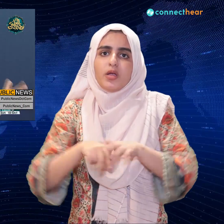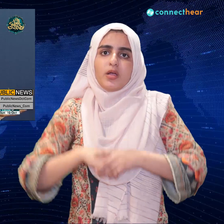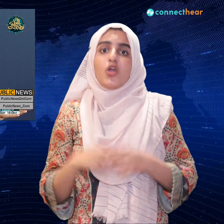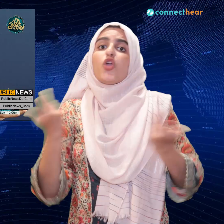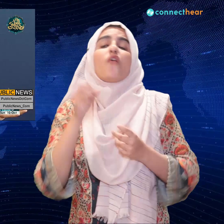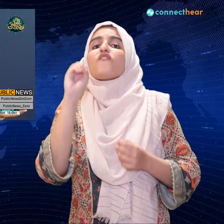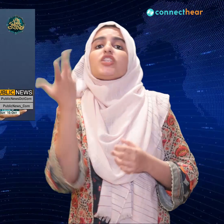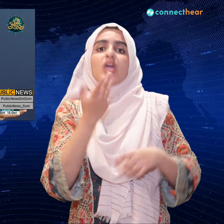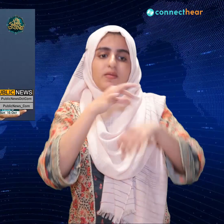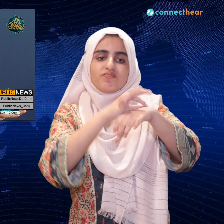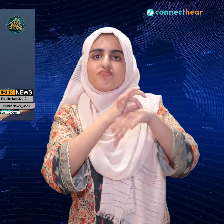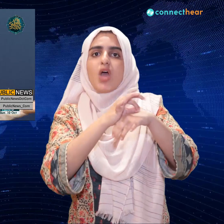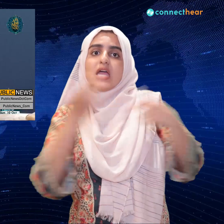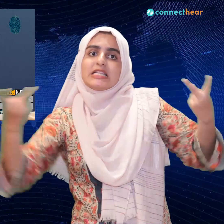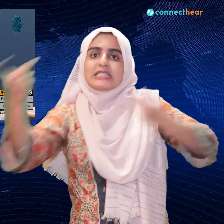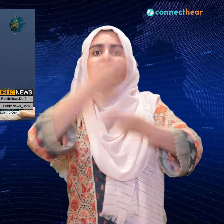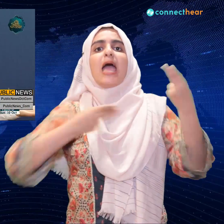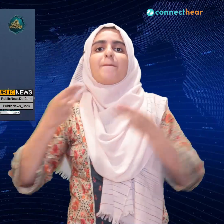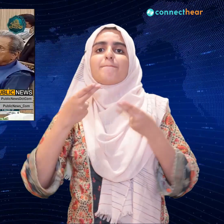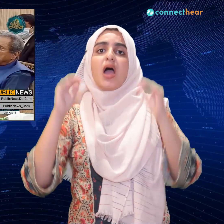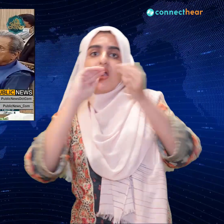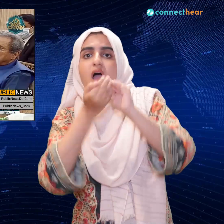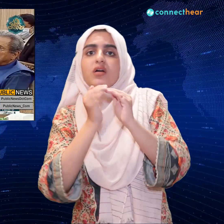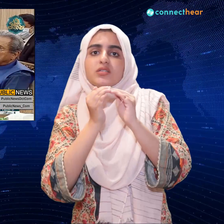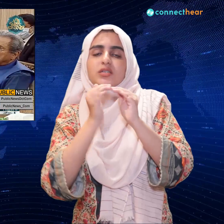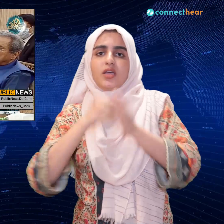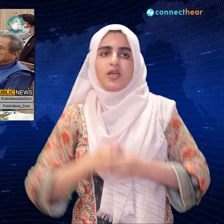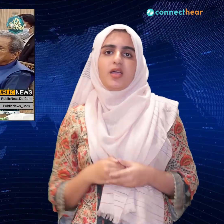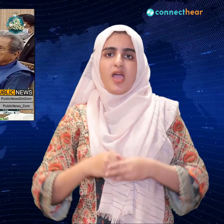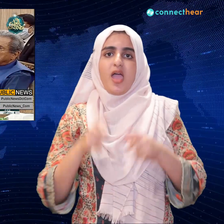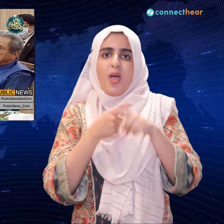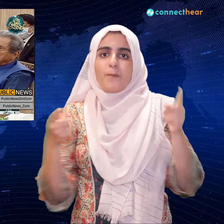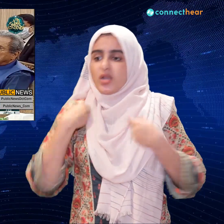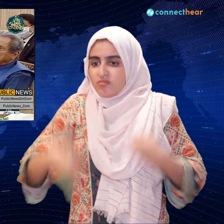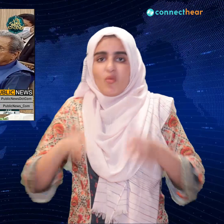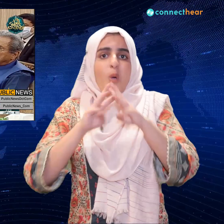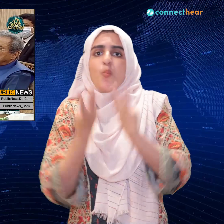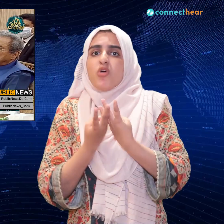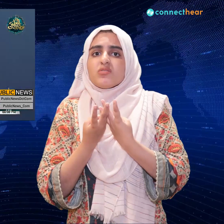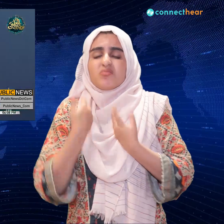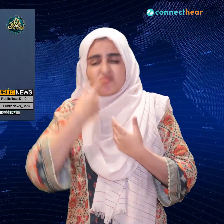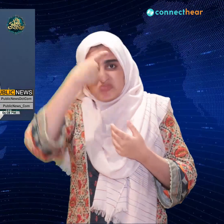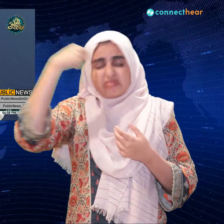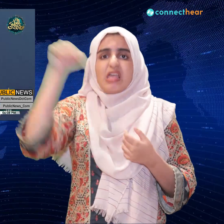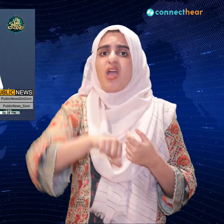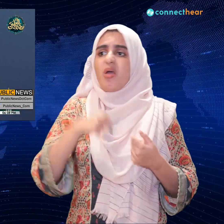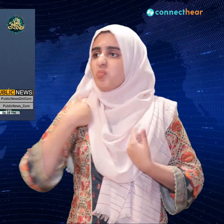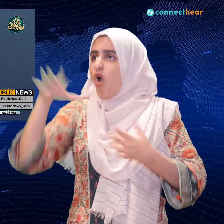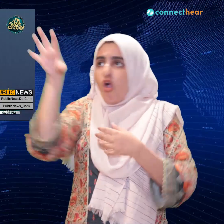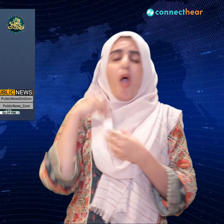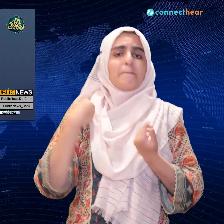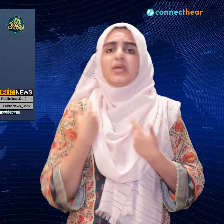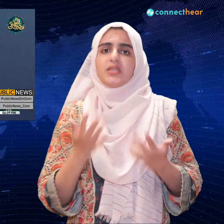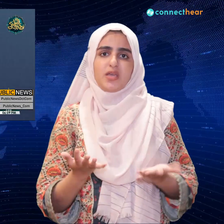انسان بنا کے رکھا. یہ نہیں ہے ہمارے معاشرے کے اندر، بدقسمتی سے یہ نہیں ہے. تو میں اب آخر میں